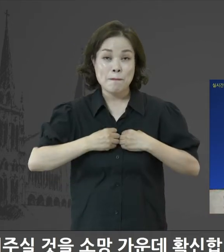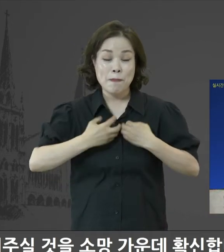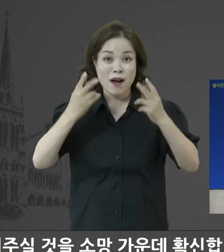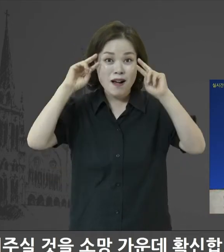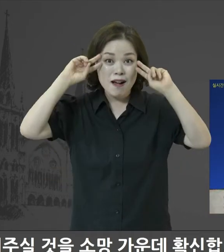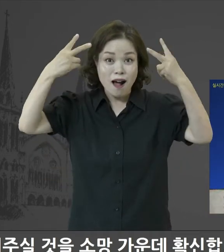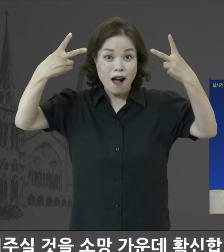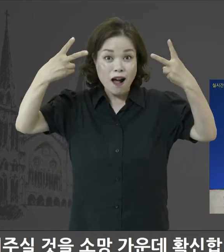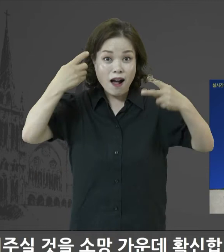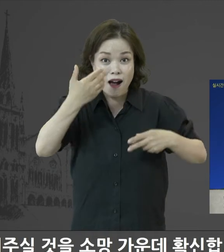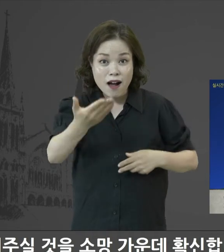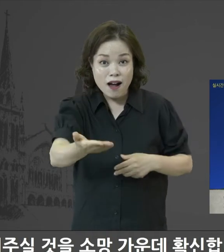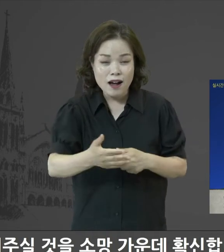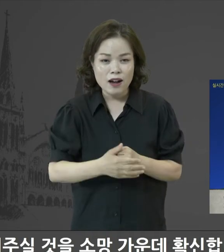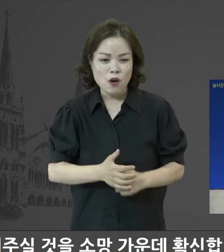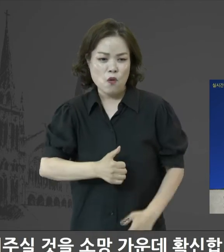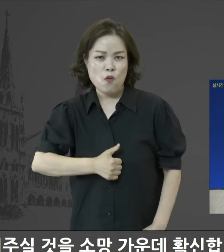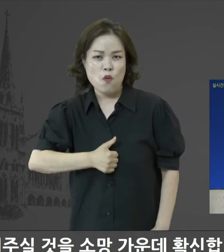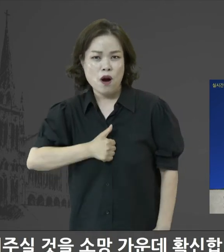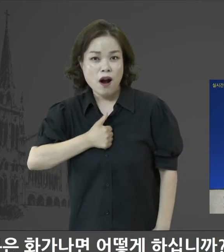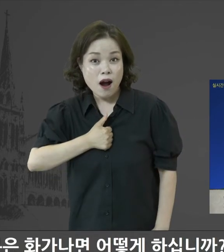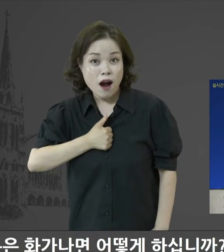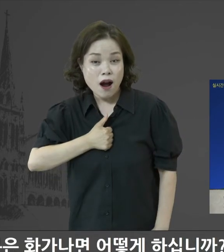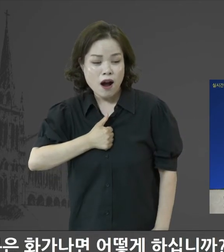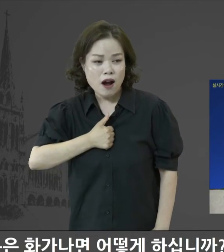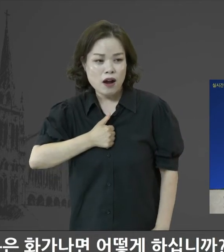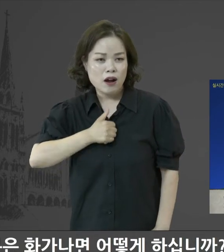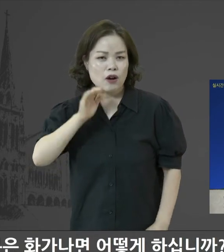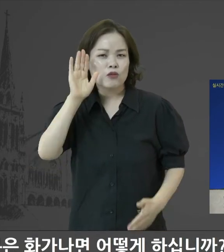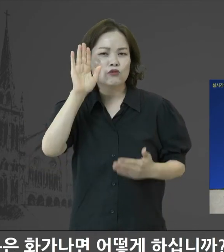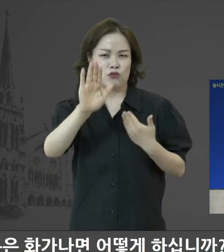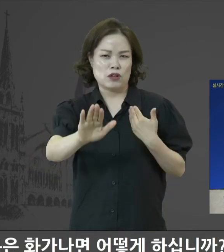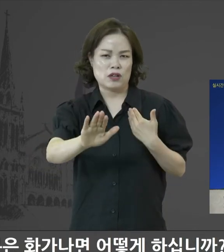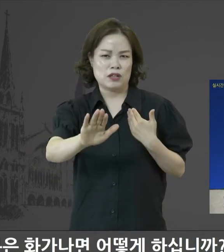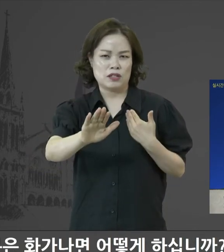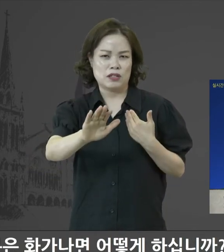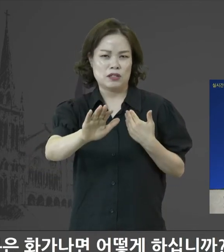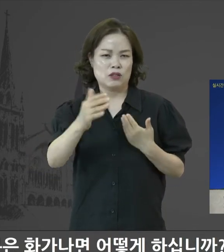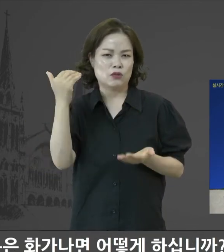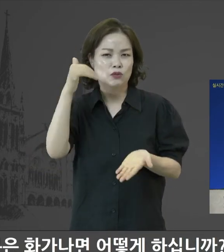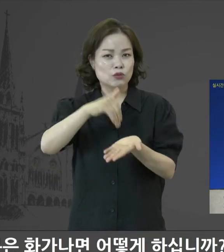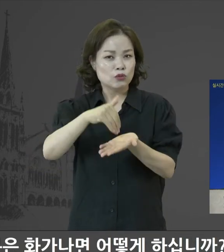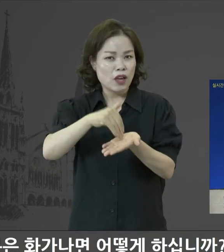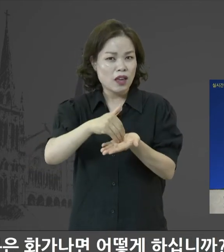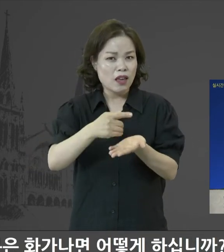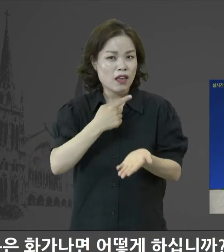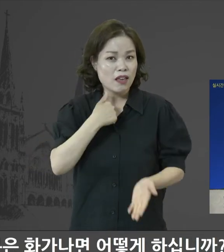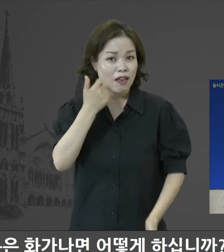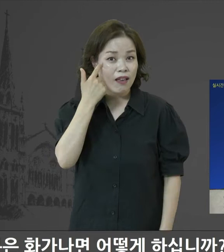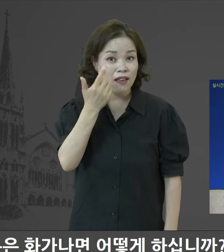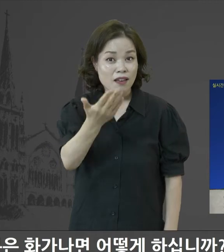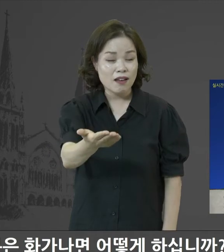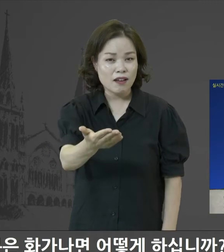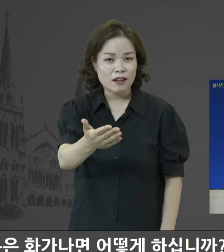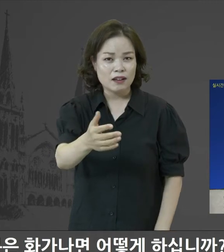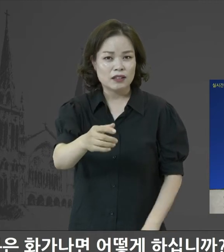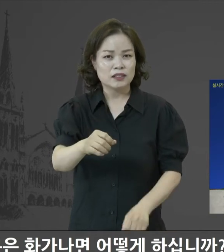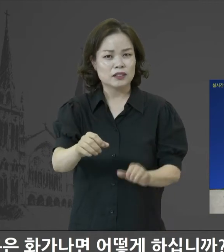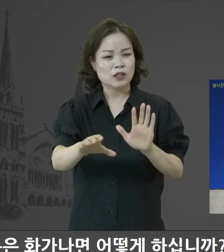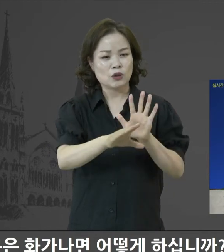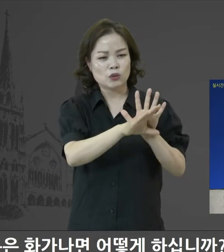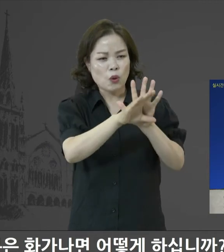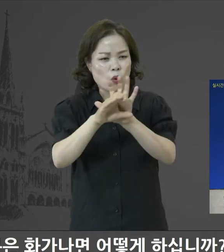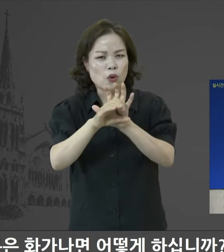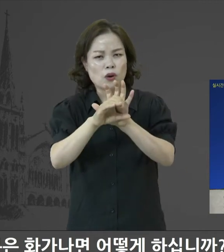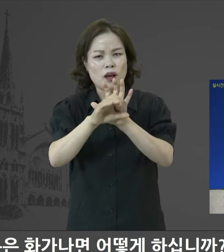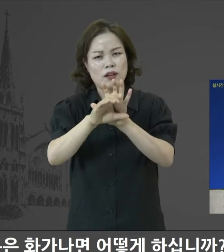버리십니까? 화를 내고 크게 후회한 적은 없으셨습니까? 특별히 코로나